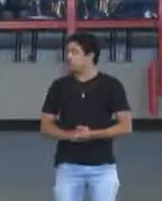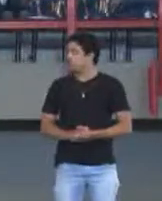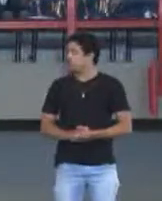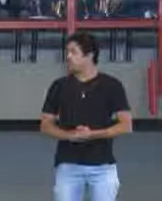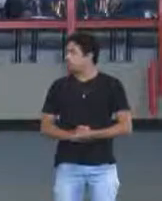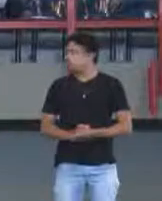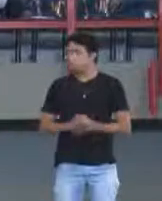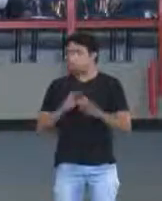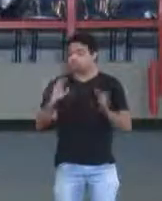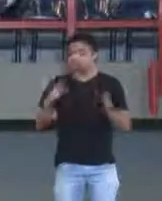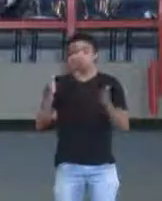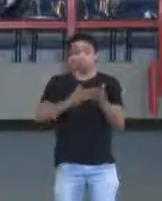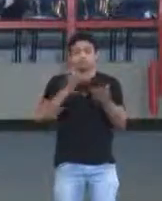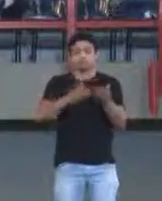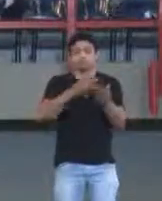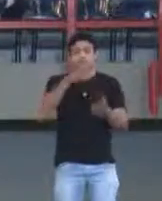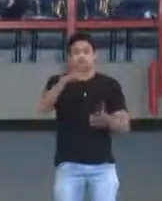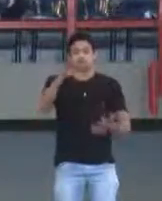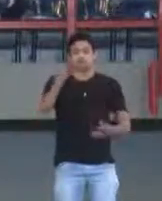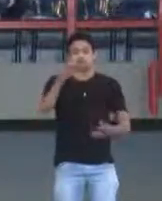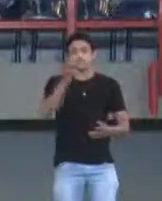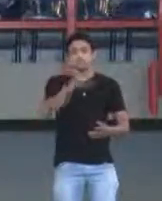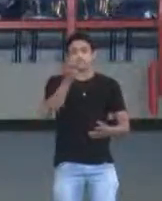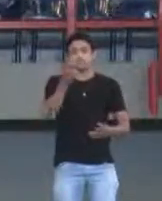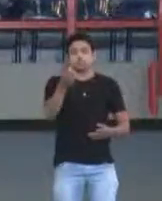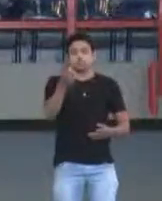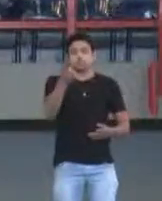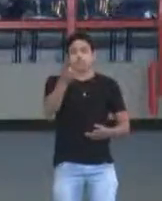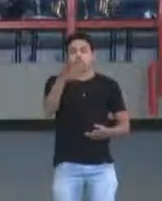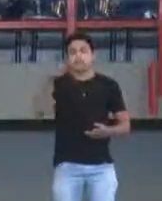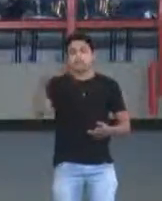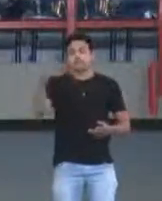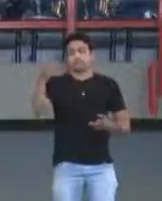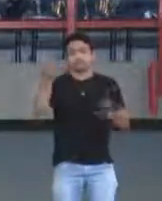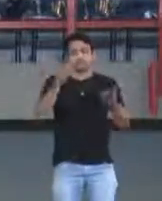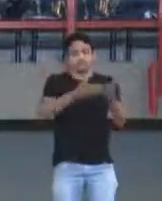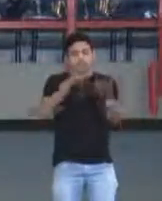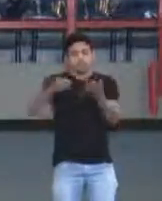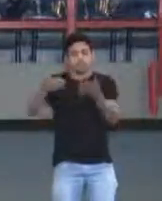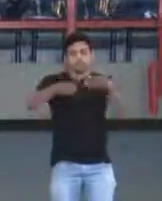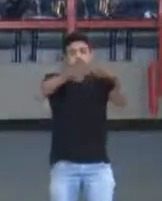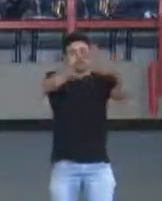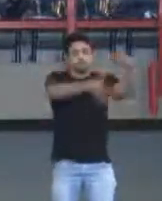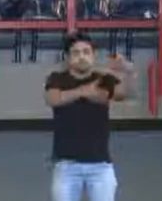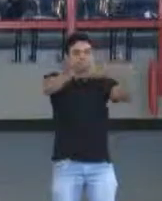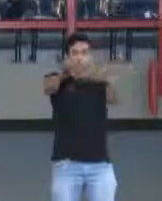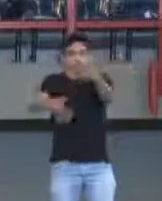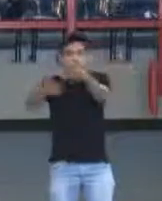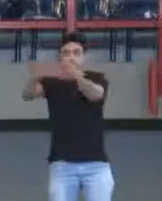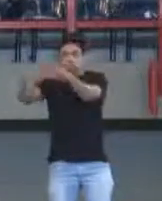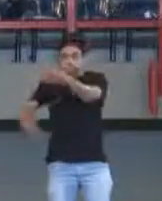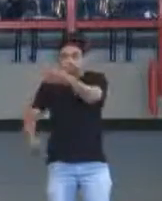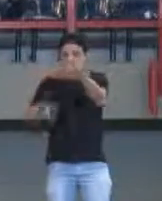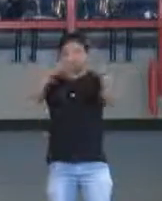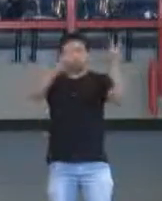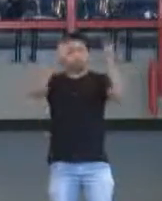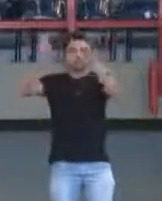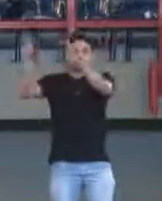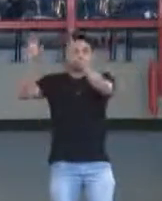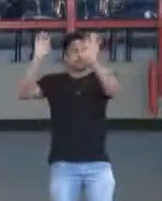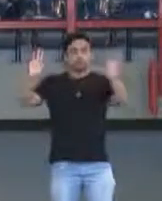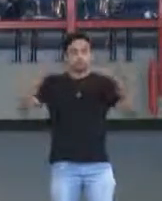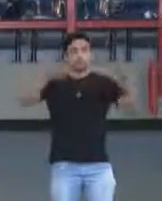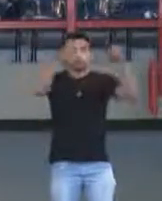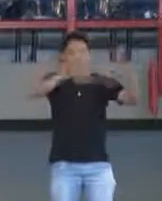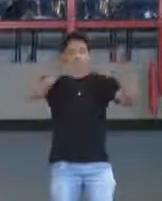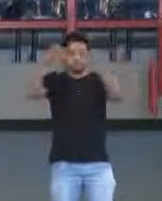Na realidade, as páginas 35, 36 e 37, elas trazem as explicações dos conteúdos, tá bom? E aí é